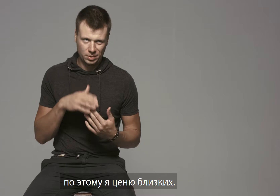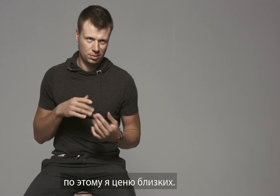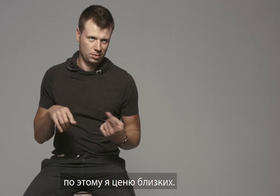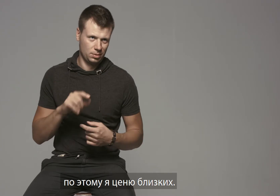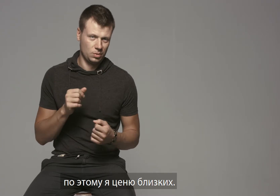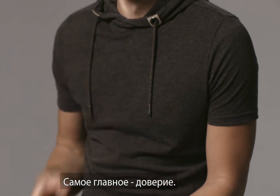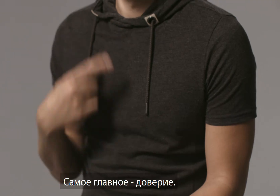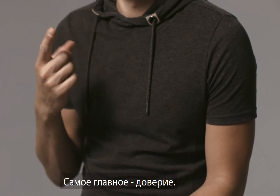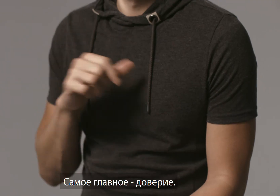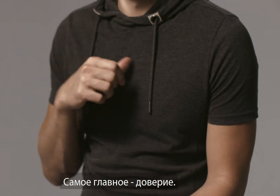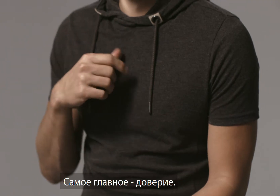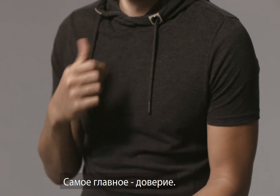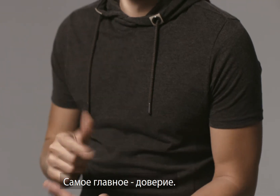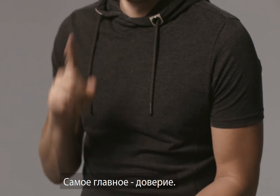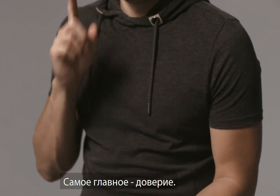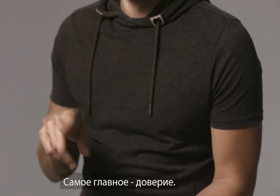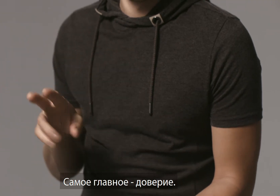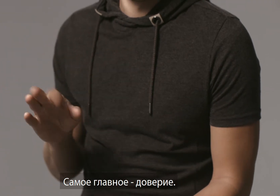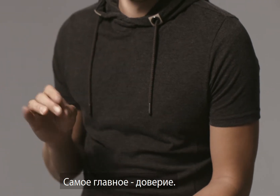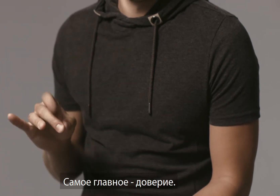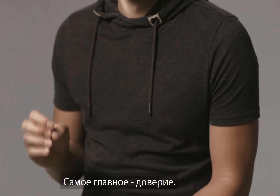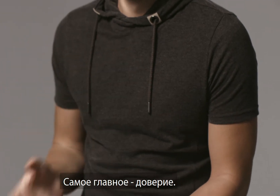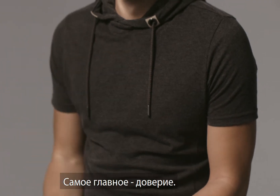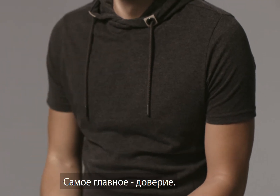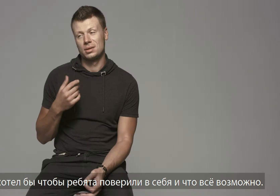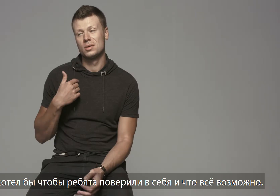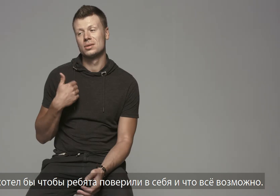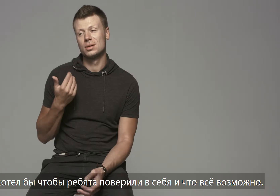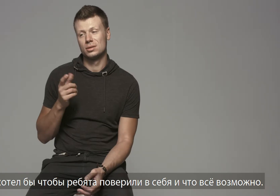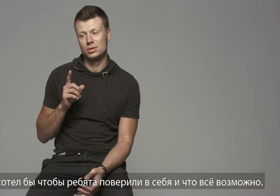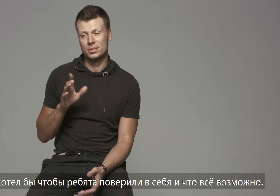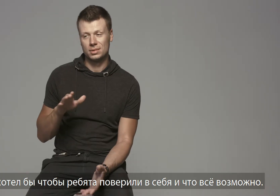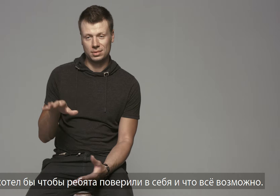близких. Самое главное – доверие. Я хотел бы, чтобы ребята